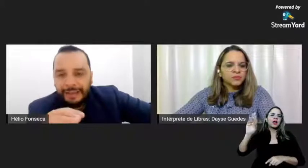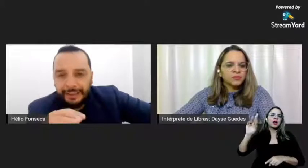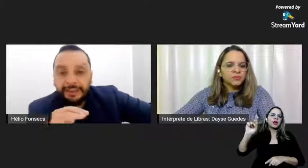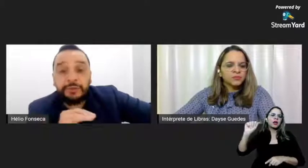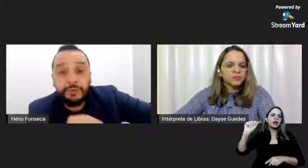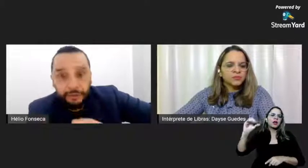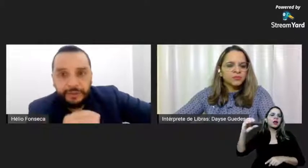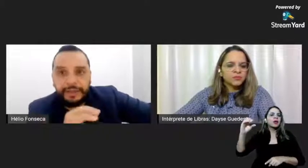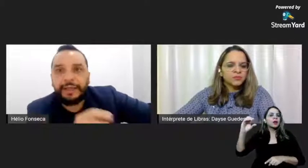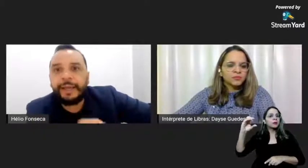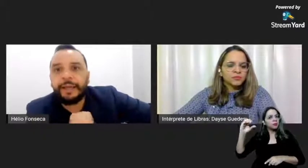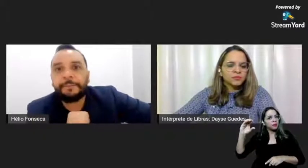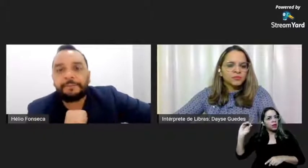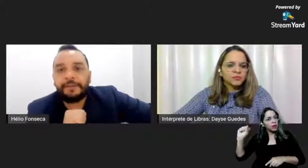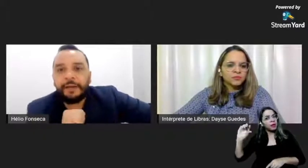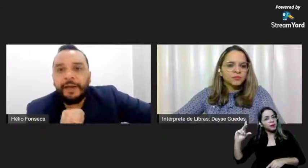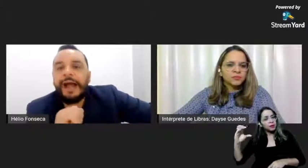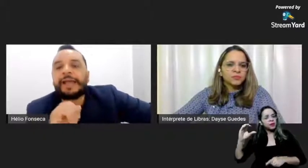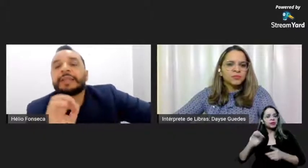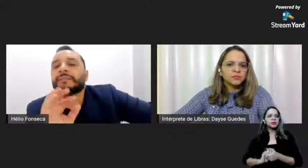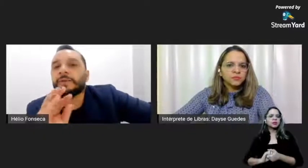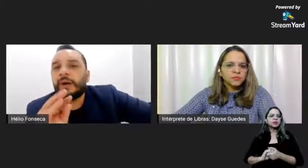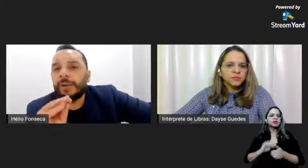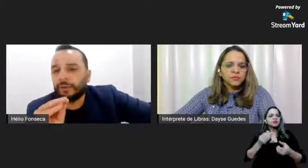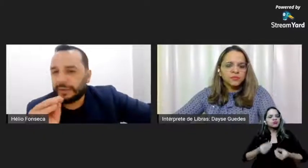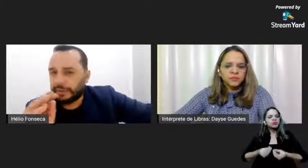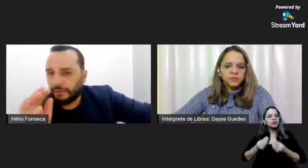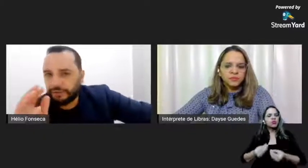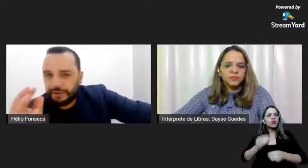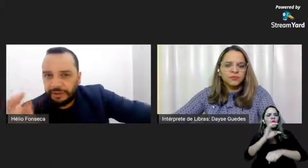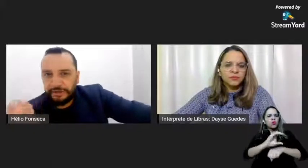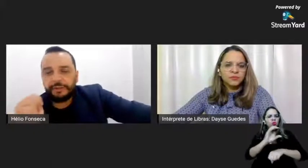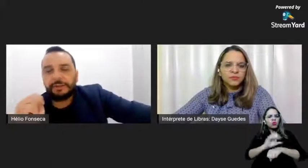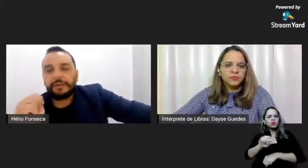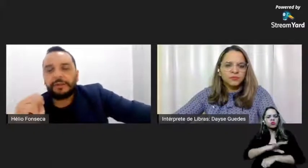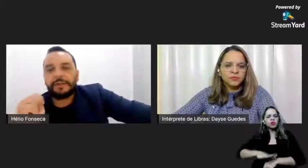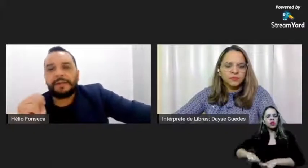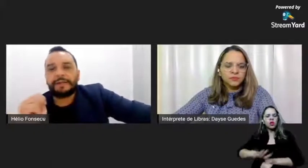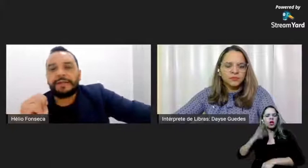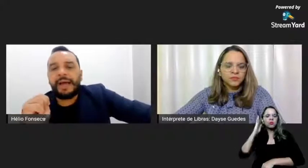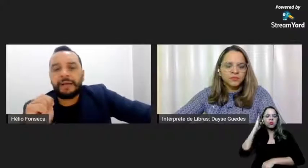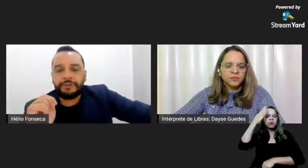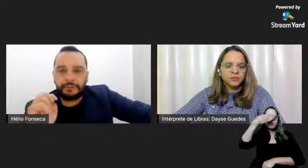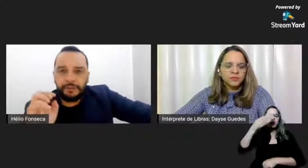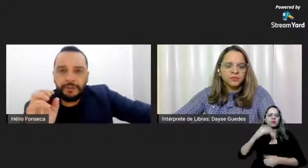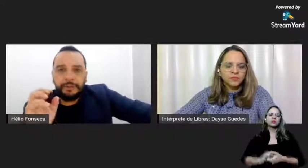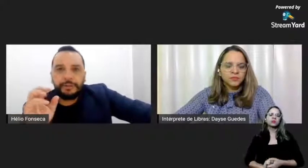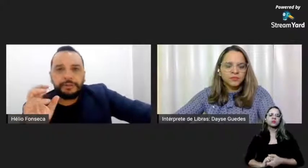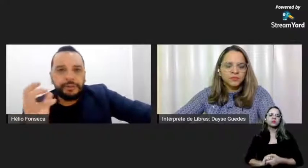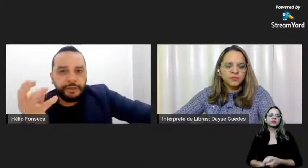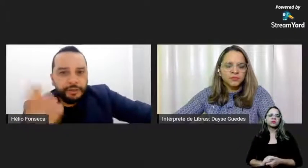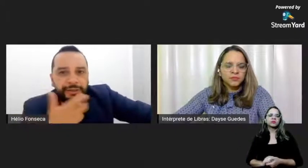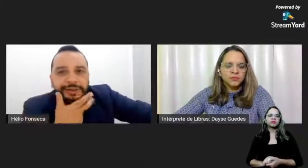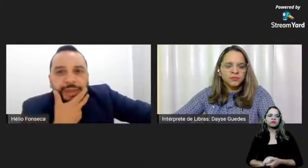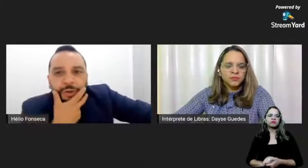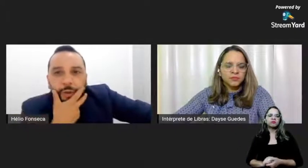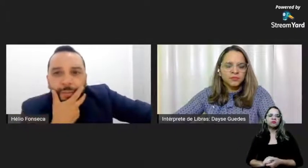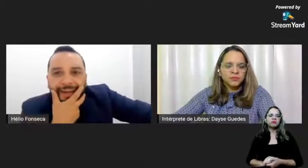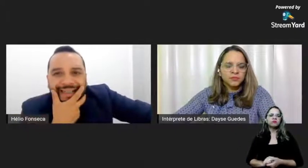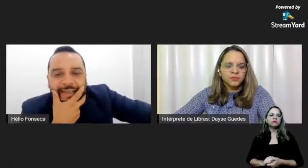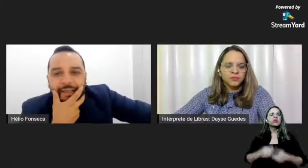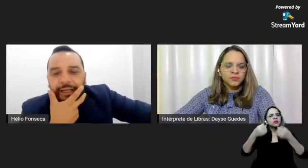cursos na área da surdo-cegueira. Aí eles vão dar uma noção de Libras tátil,